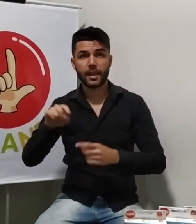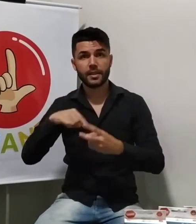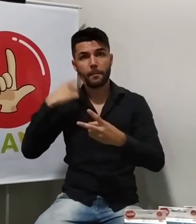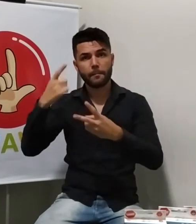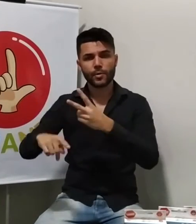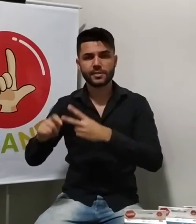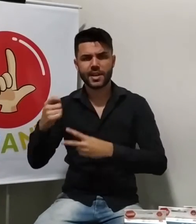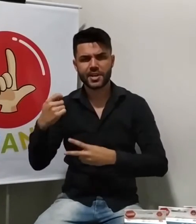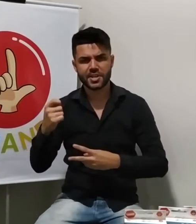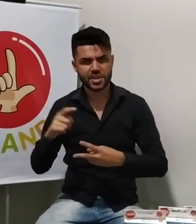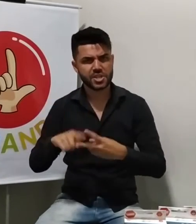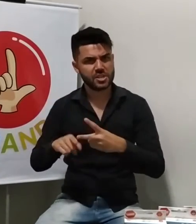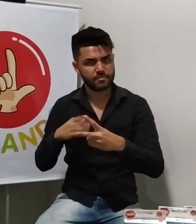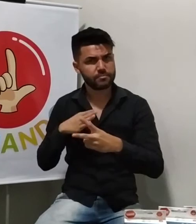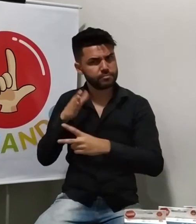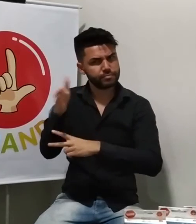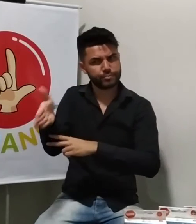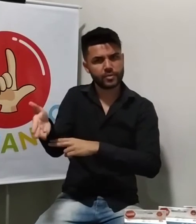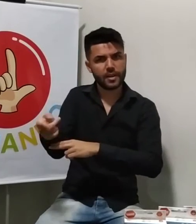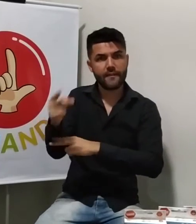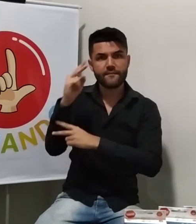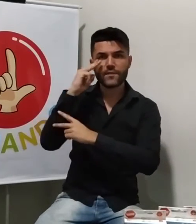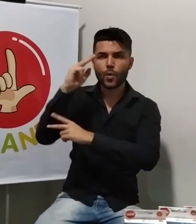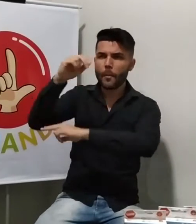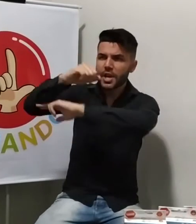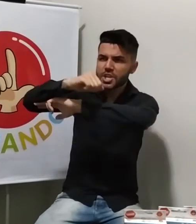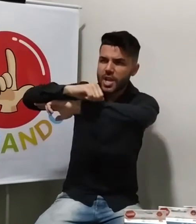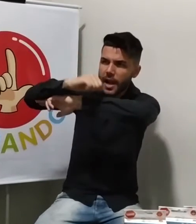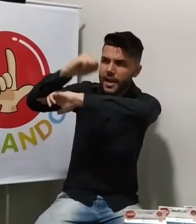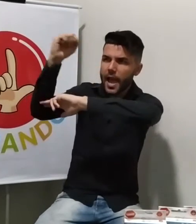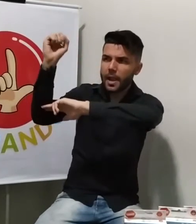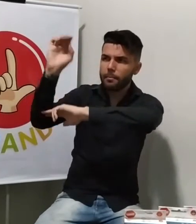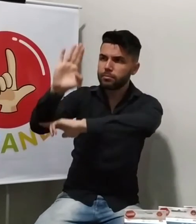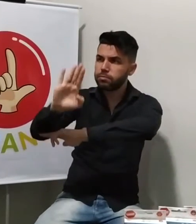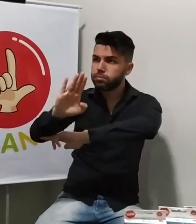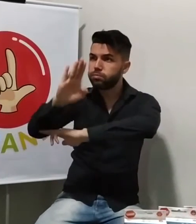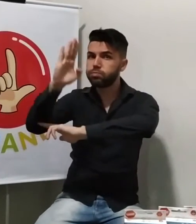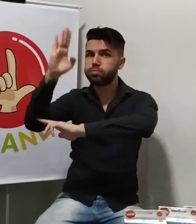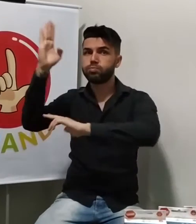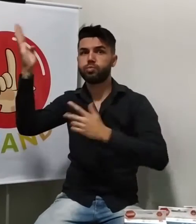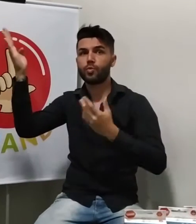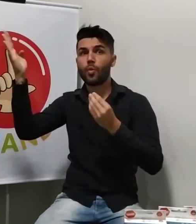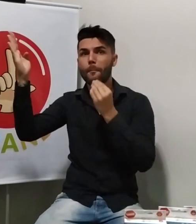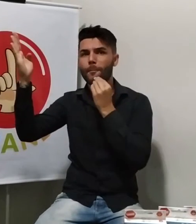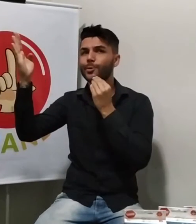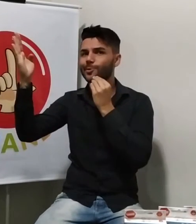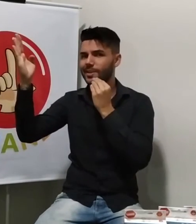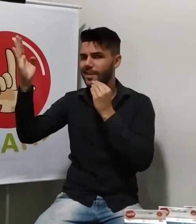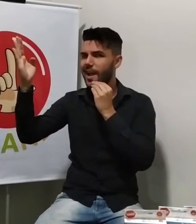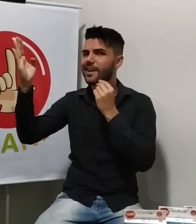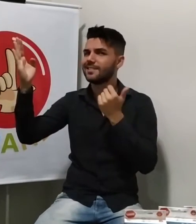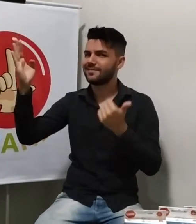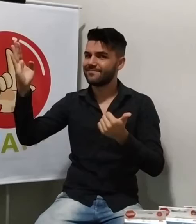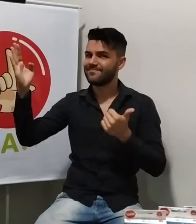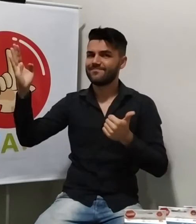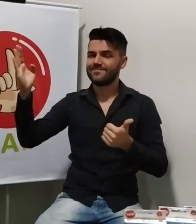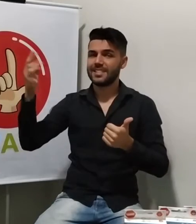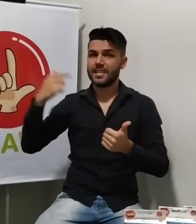A gente vendia joguinho pra caramba. No modelo de divisão de receita, a gente faturava, sei lá, 3, 4 milhões. Numa estrutura que